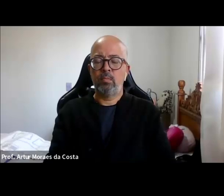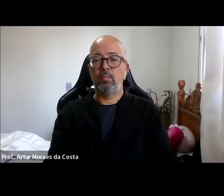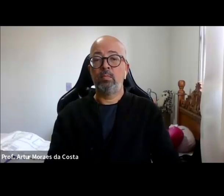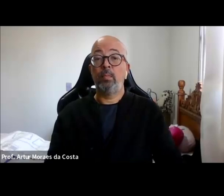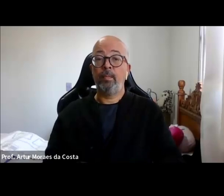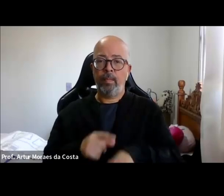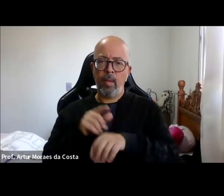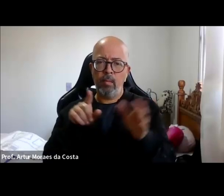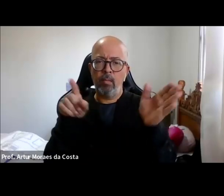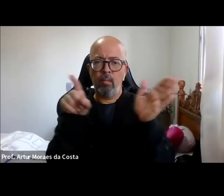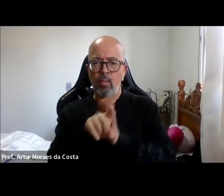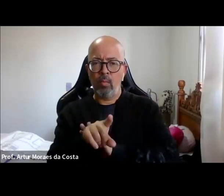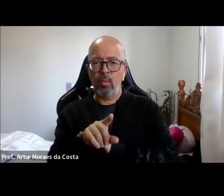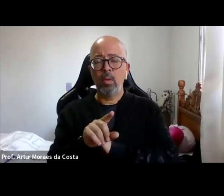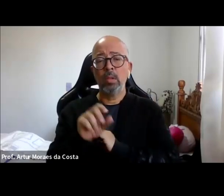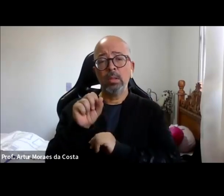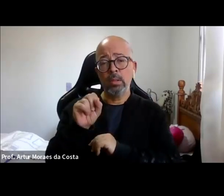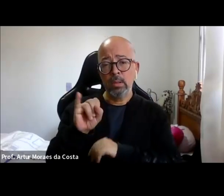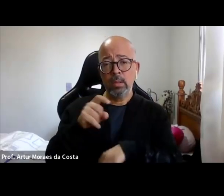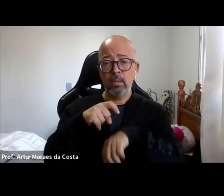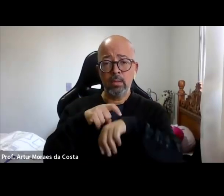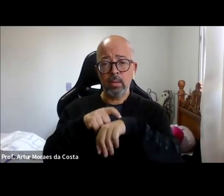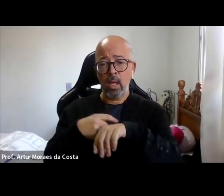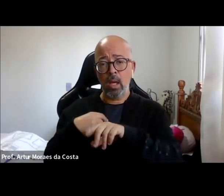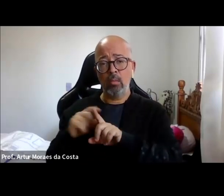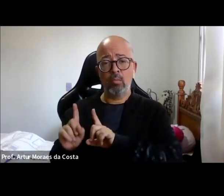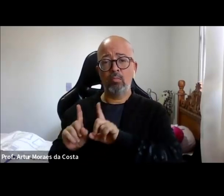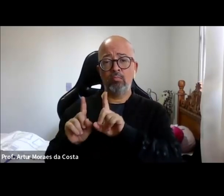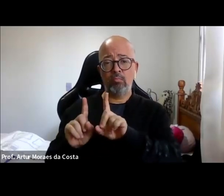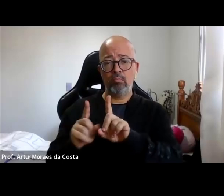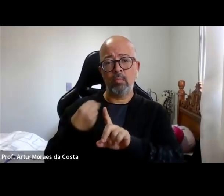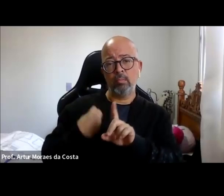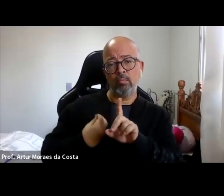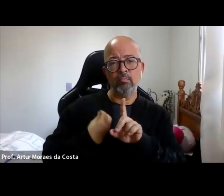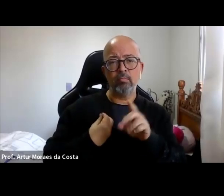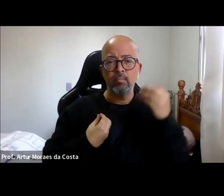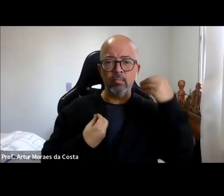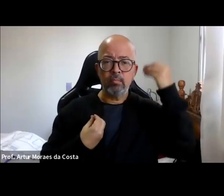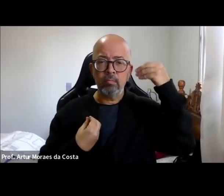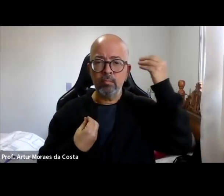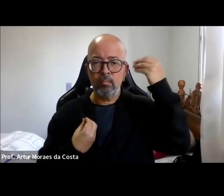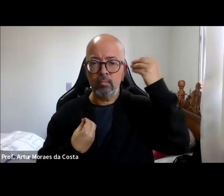posibilidad vivs a des visos